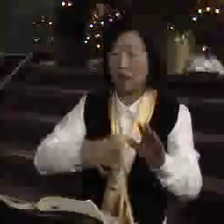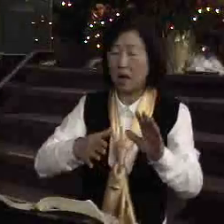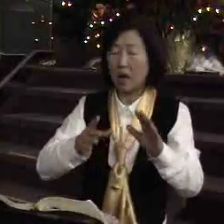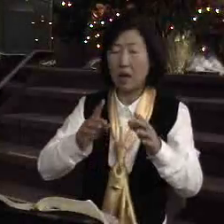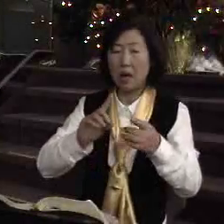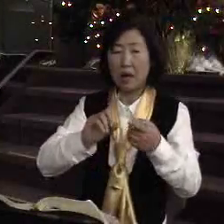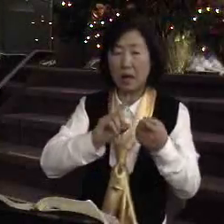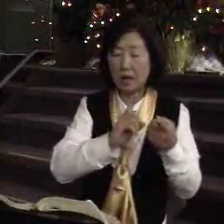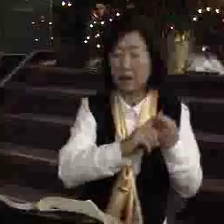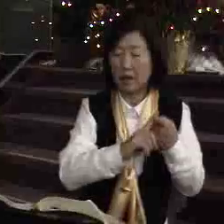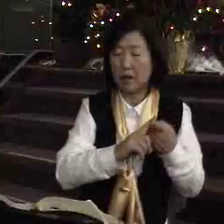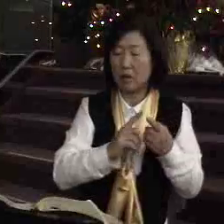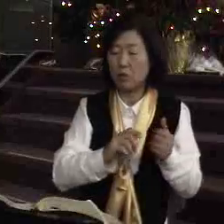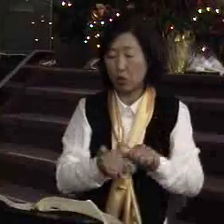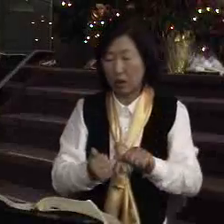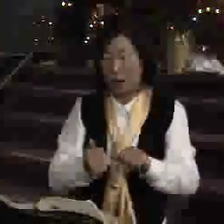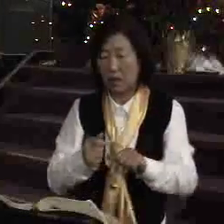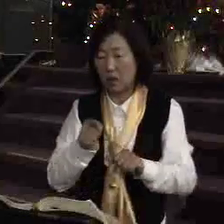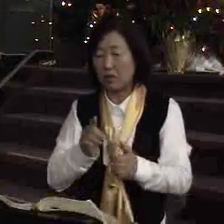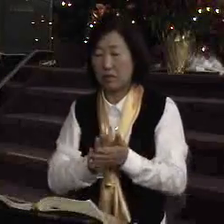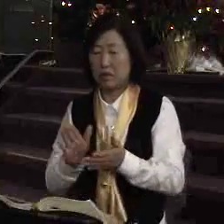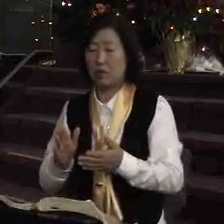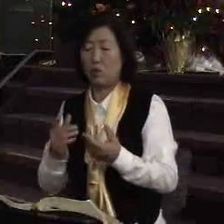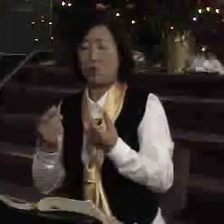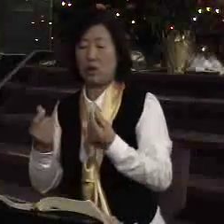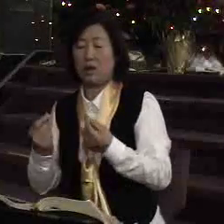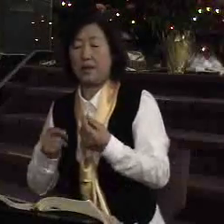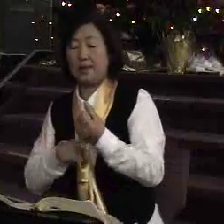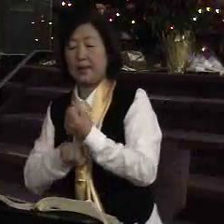대해 죽었다는 것입니다.